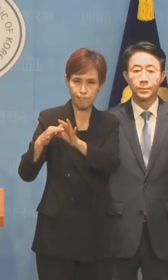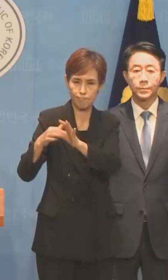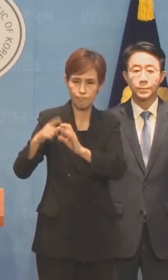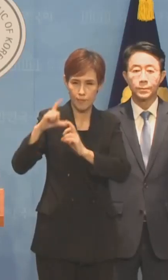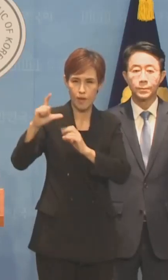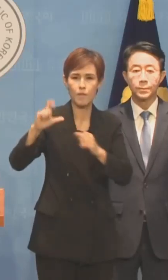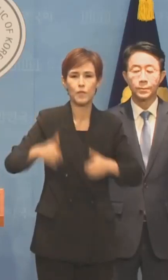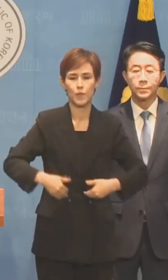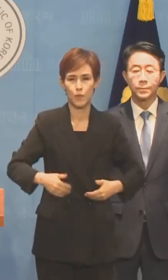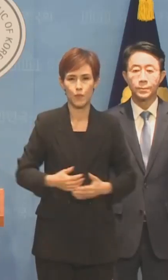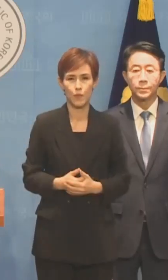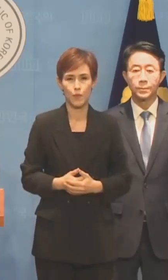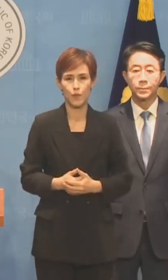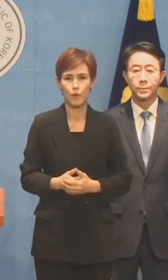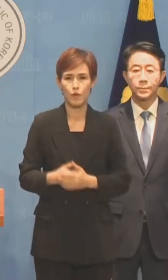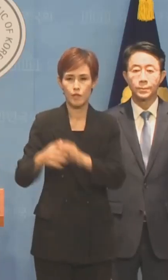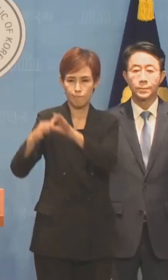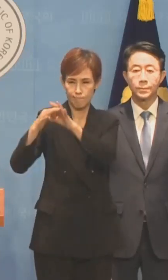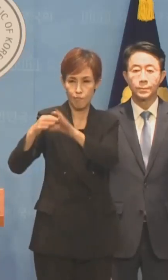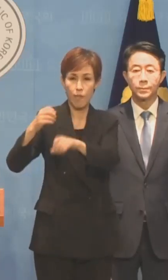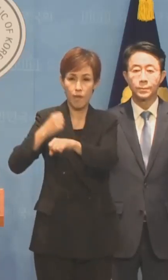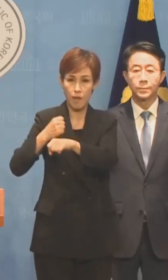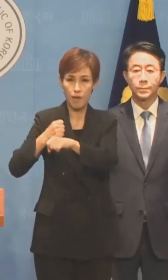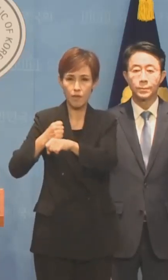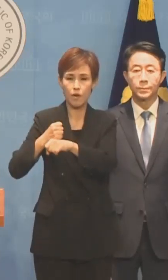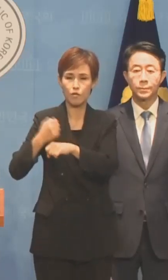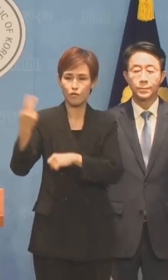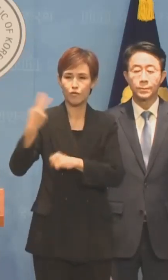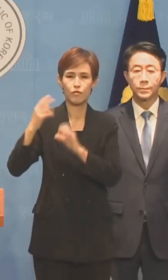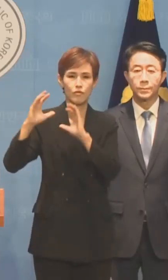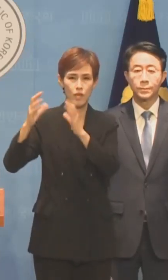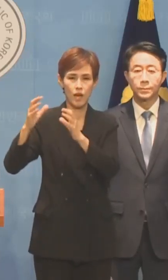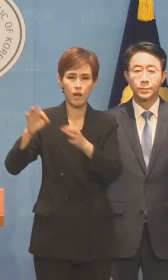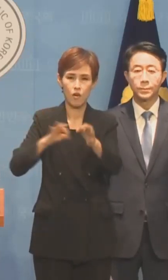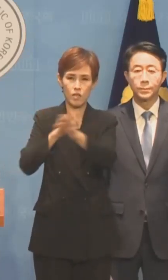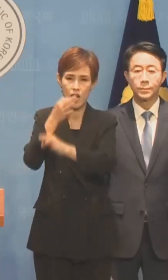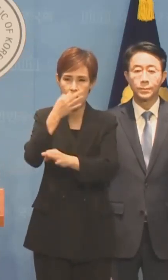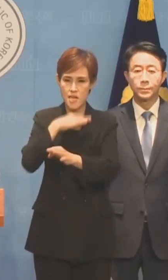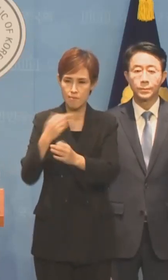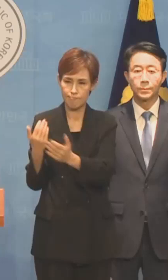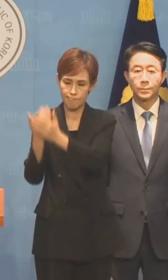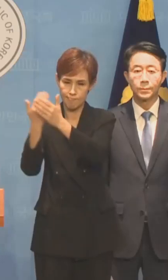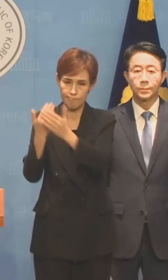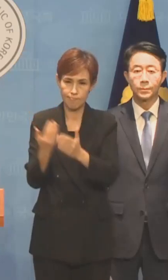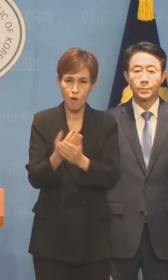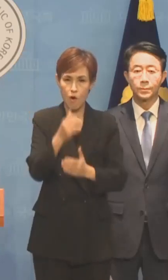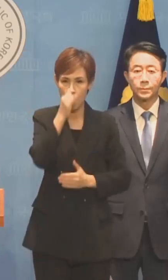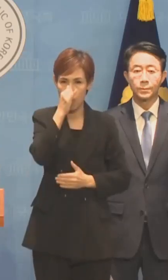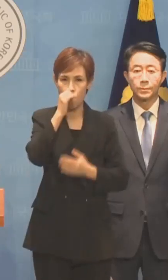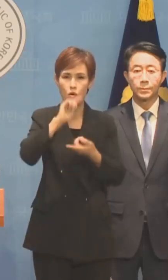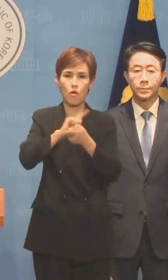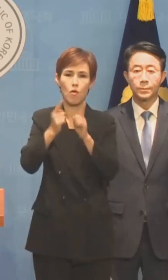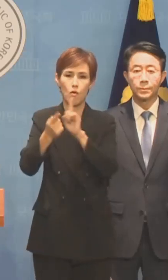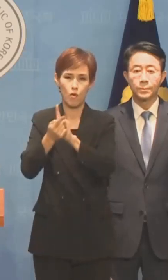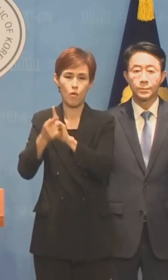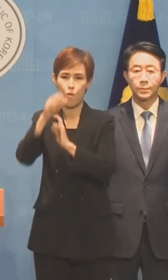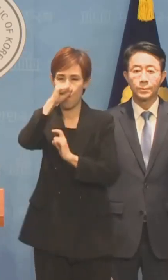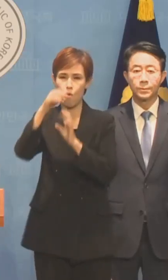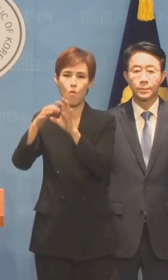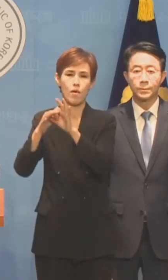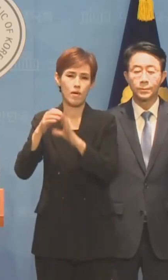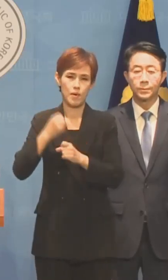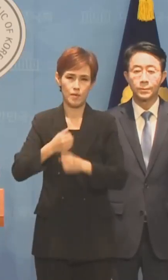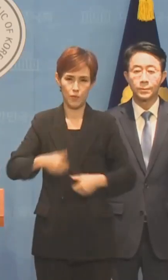강화돼야 한다. 한미동맹을 기반으로 양국의 경제적 이익을 증진하는 상호 호혜적 관계를